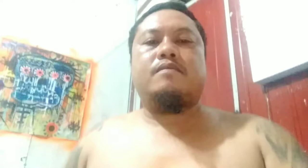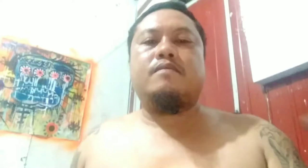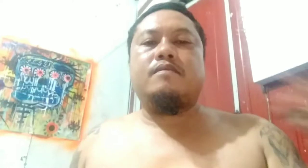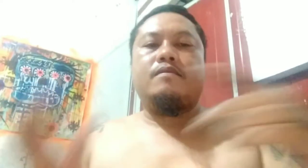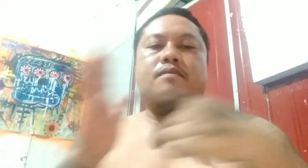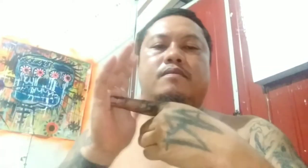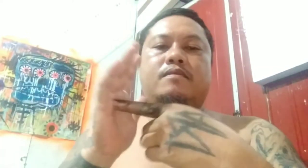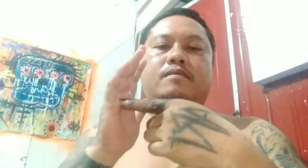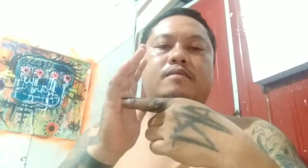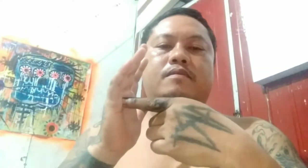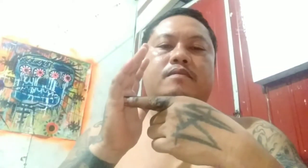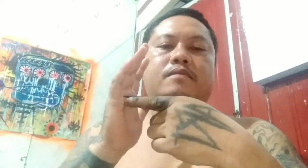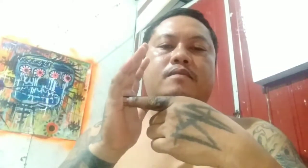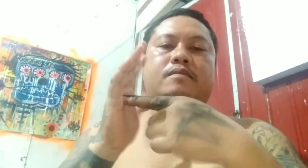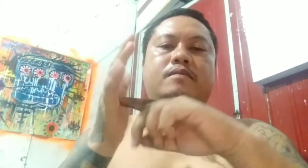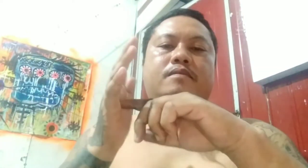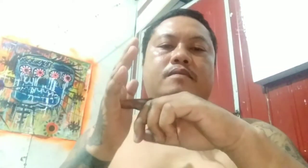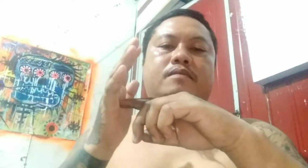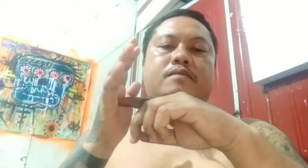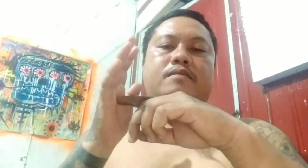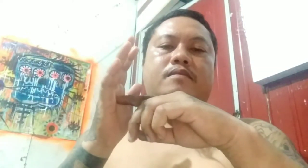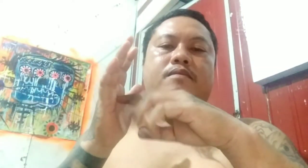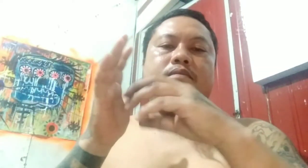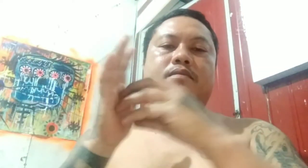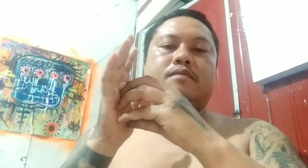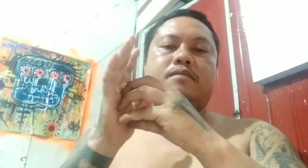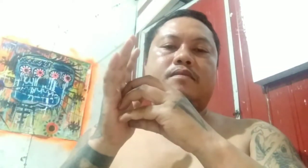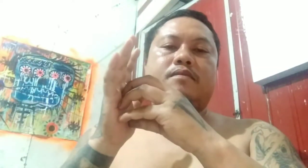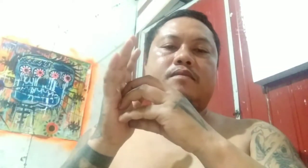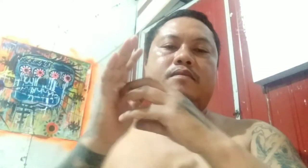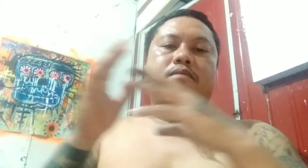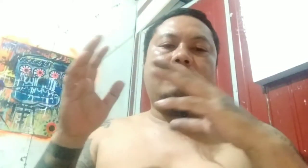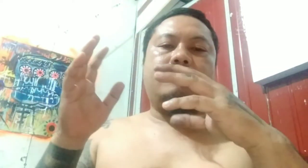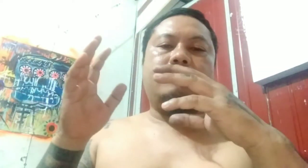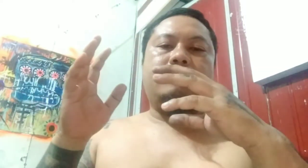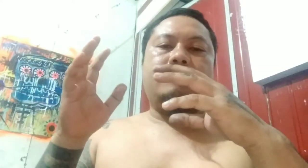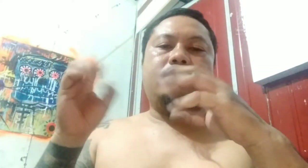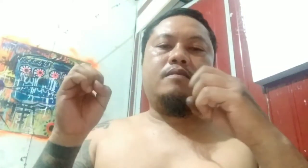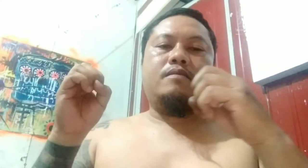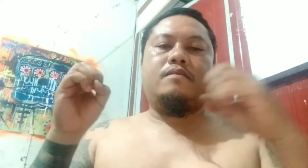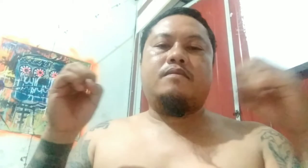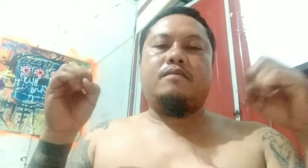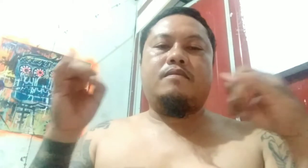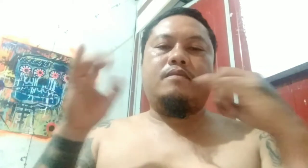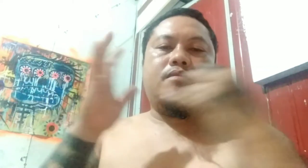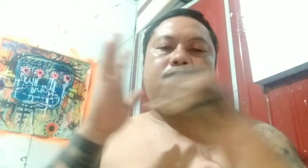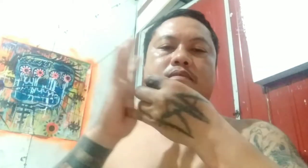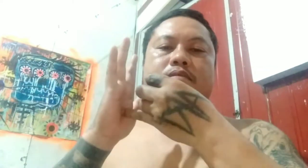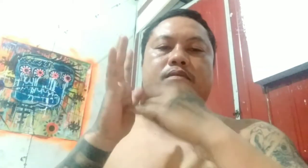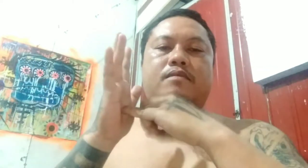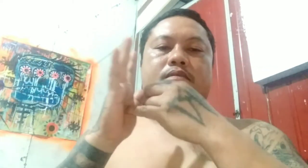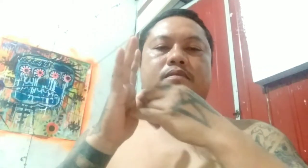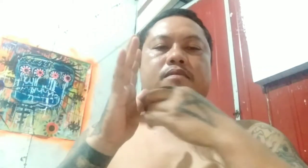Di ba yun? Hindi. Ah, senador niya. Senador naman ang galing zambalis ngayon.